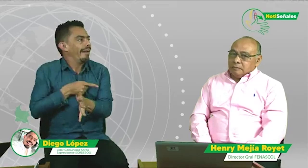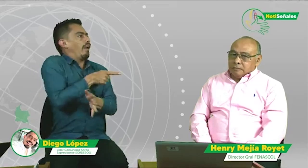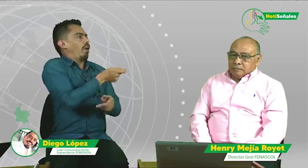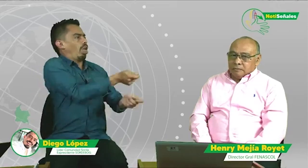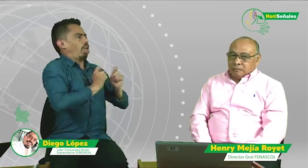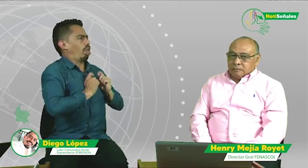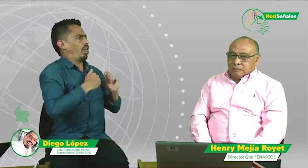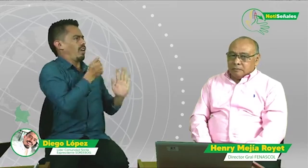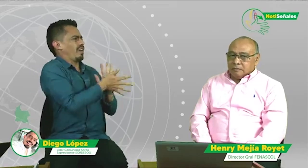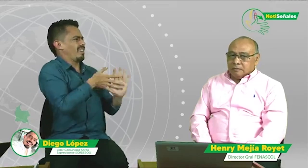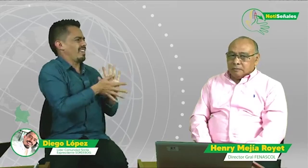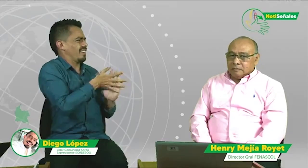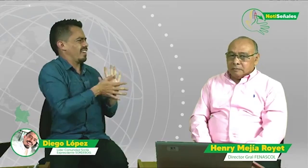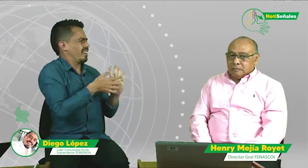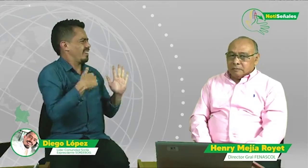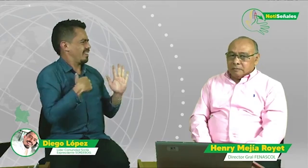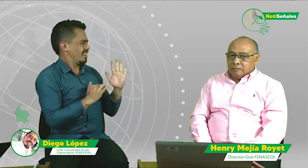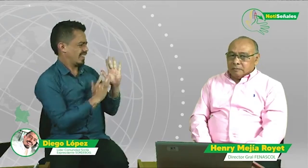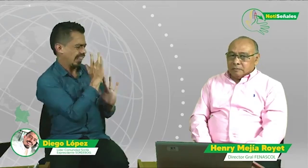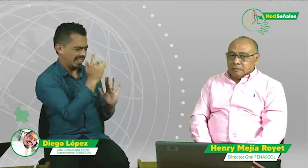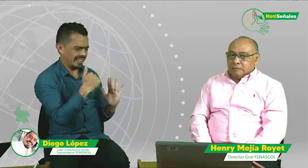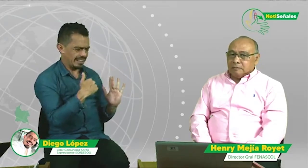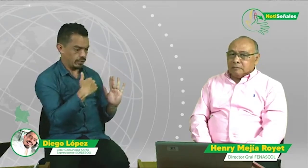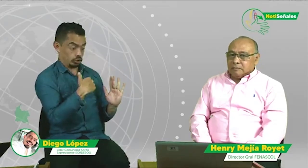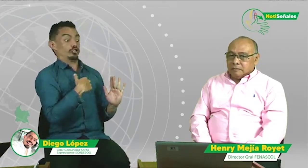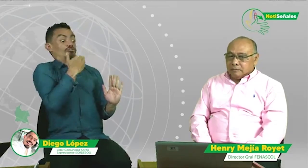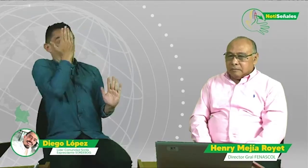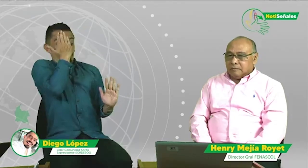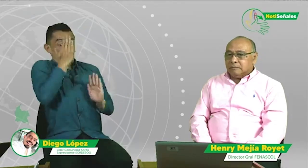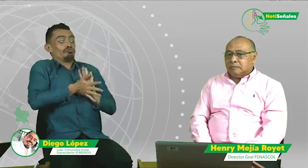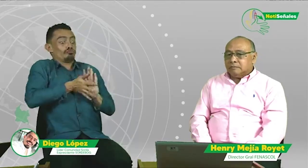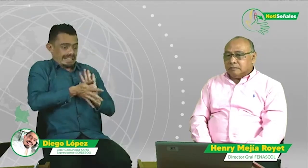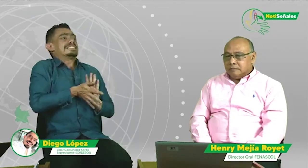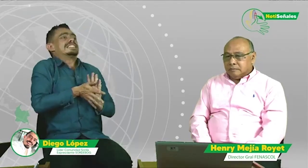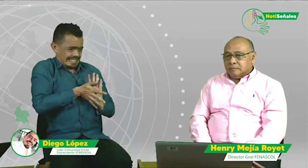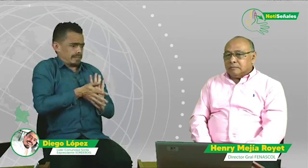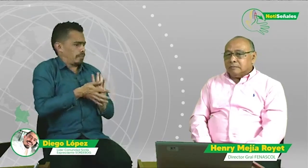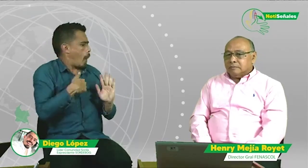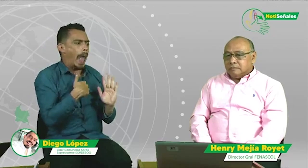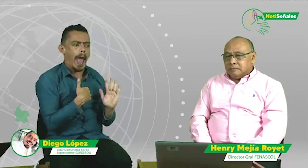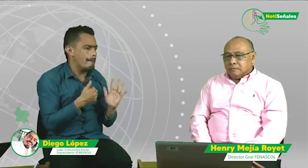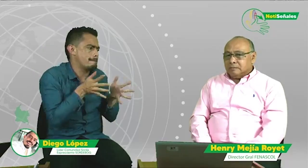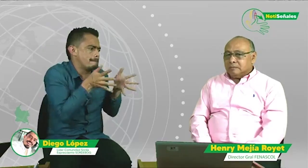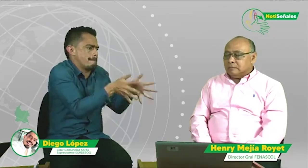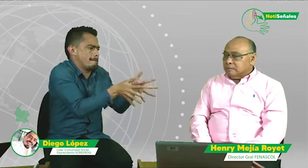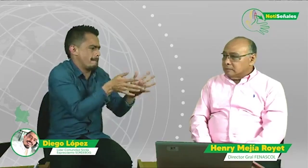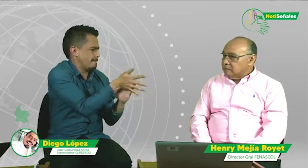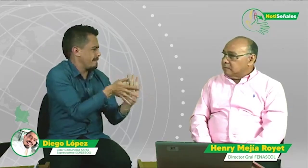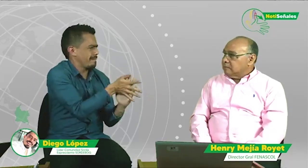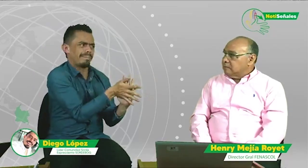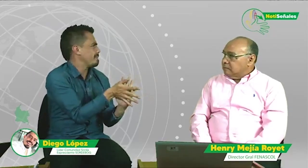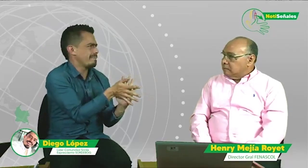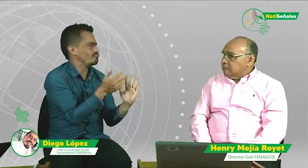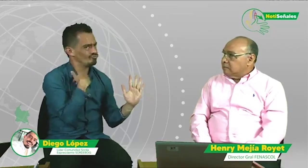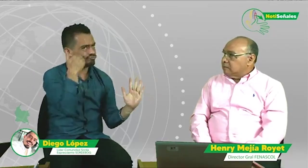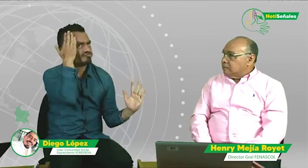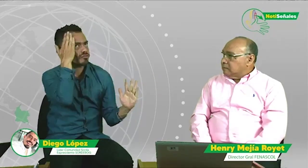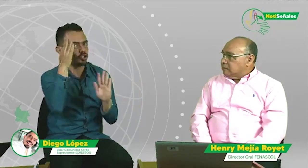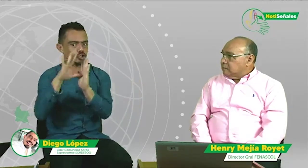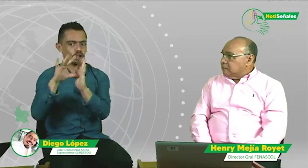ciencias sociales y cuando entra a trabajar en este entorno educativo es asignado a trabajar como modelo lingüístico enseñando